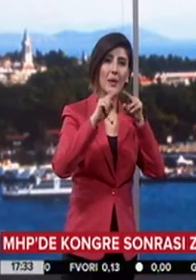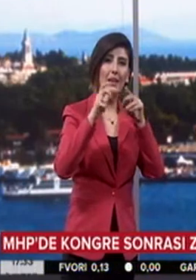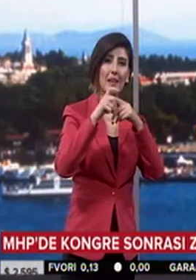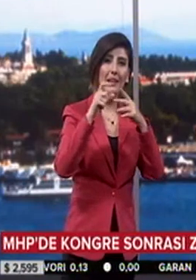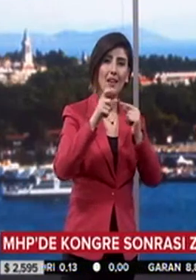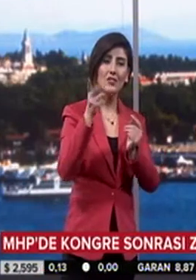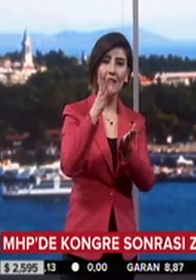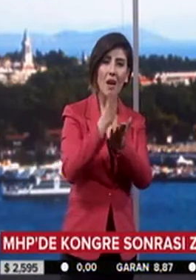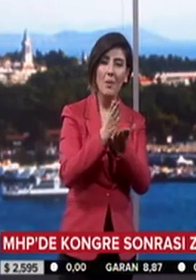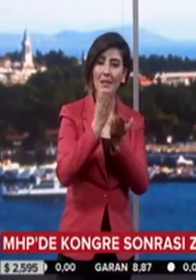etti.